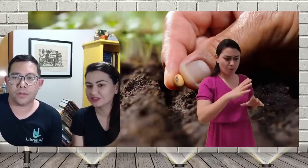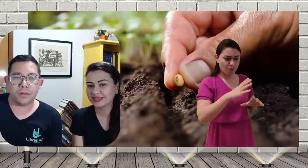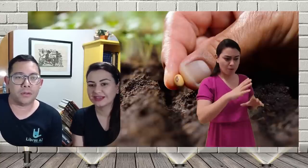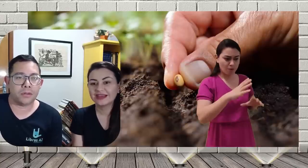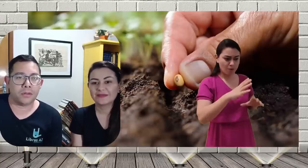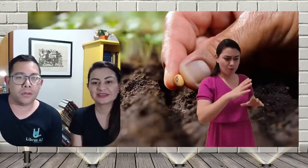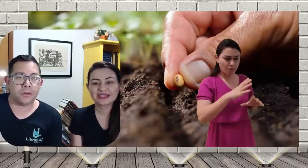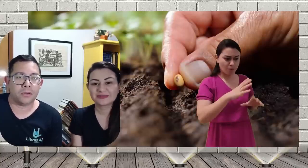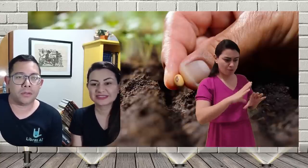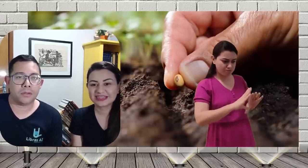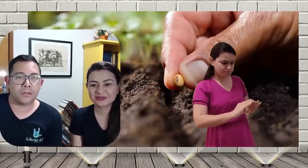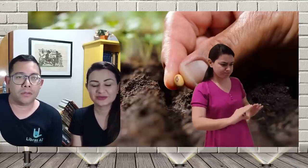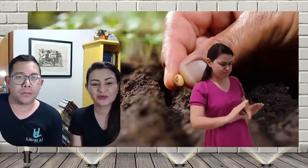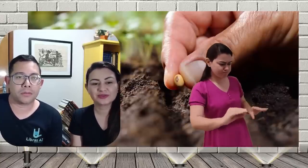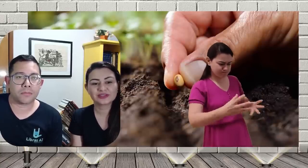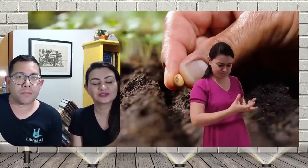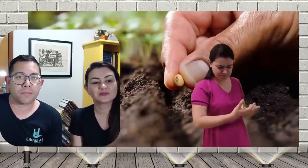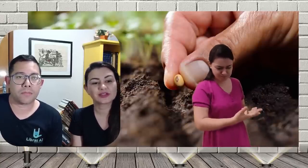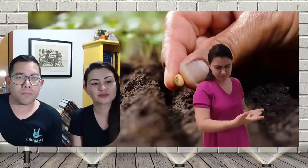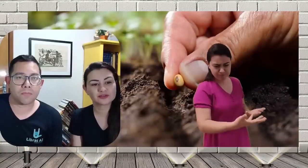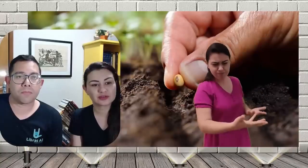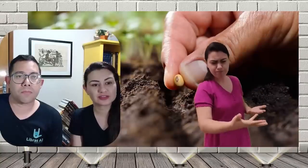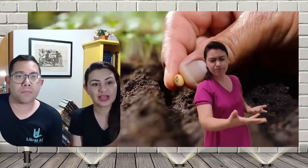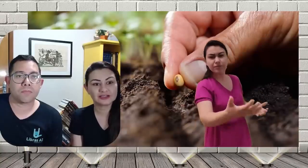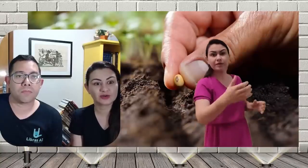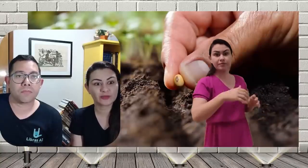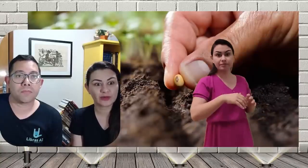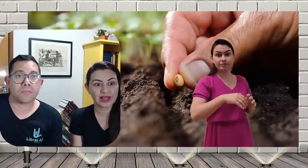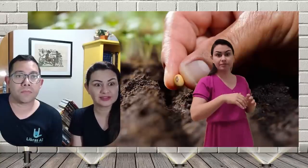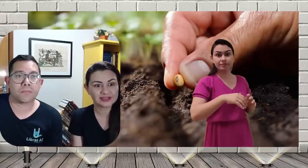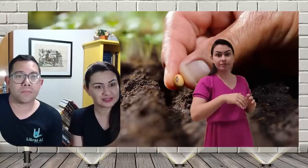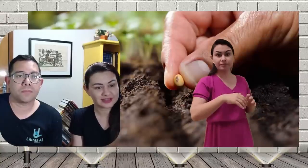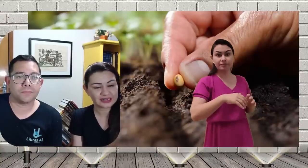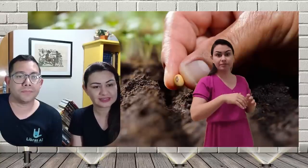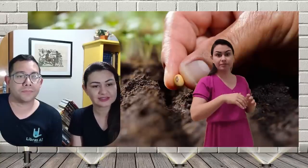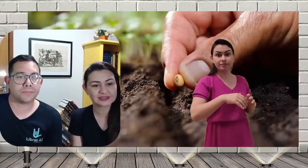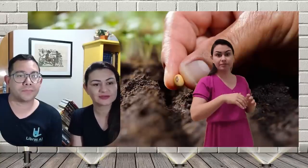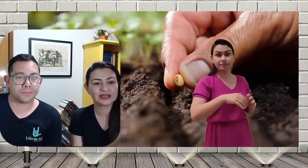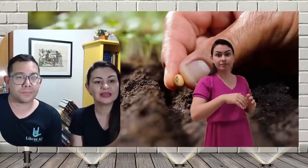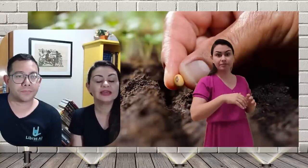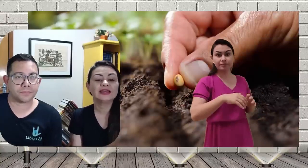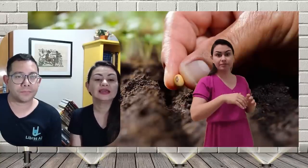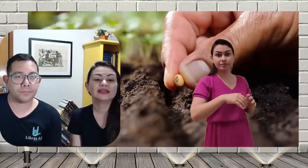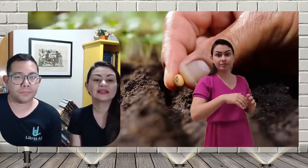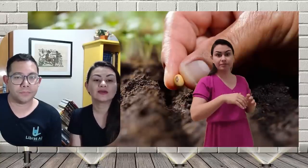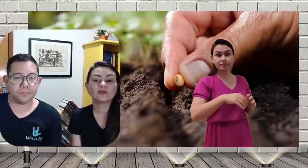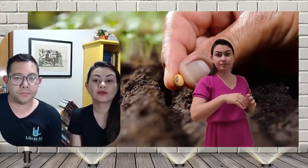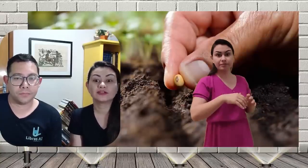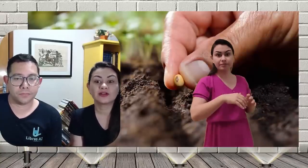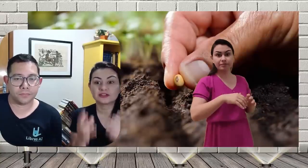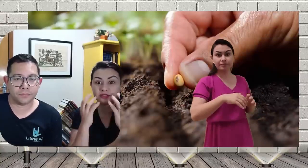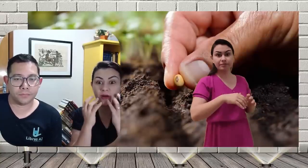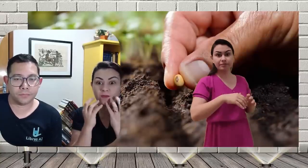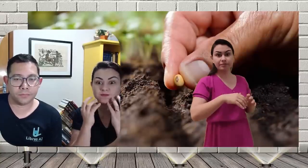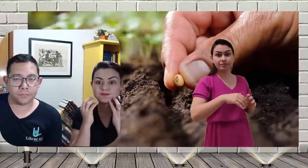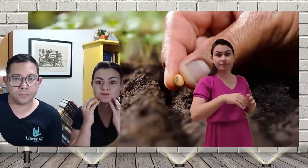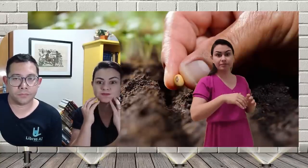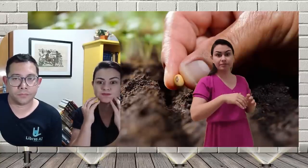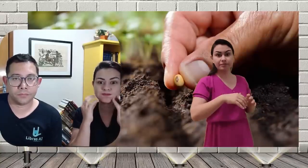né? Mas a Libras é todo um contexto de expressões faciais, corporais e a sinalização, né? Então, que a gente faz assim, ó,